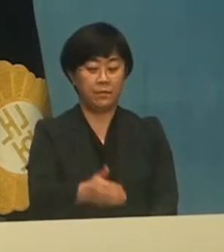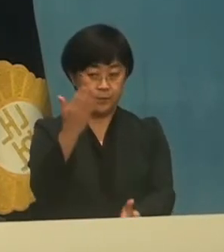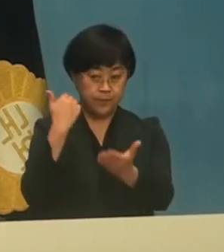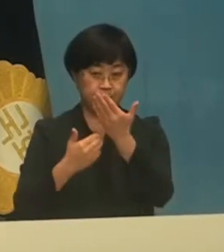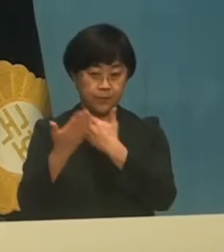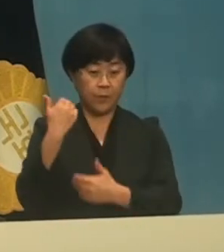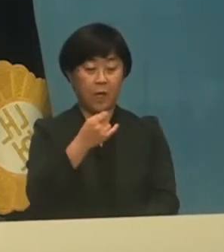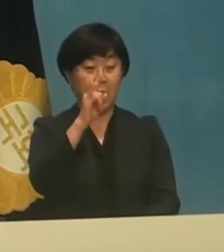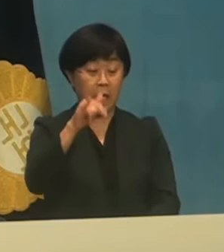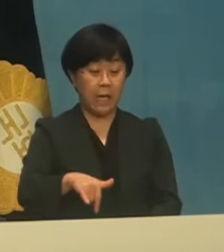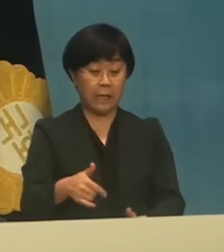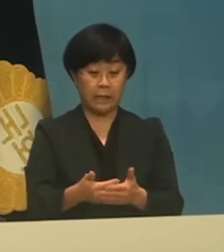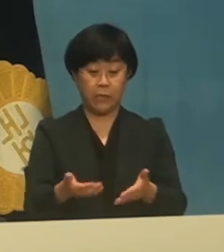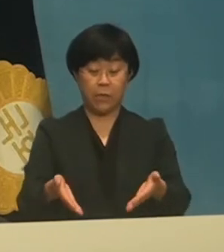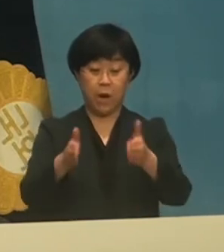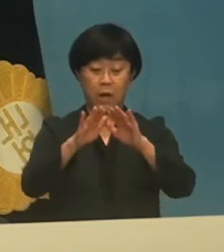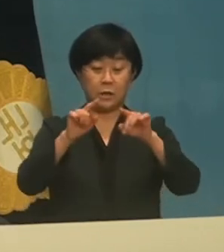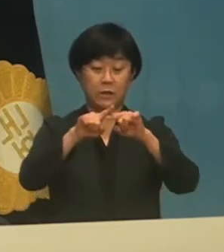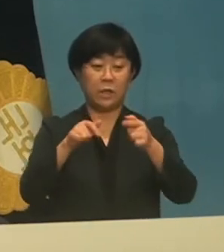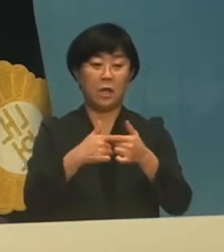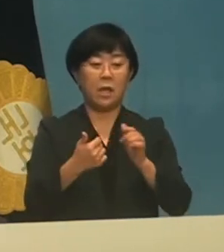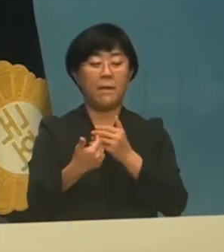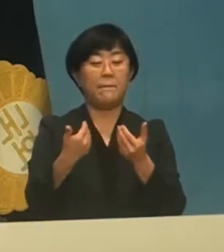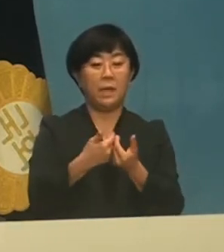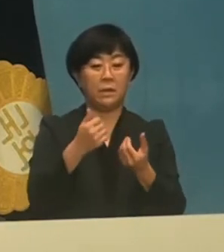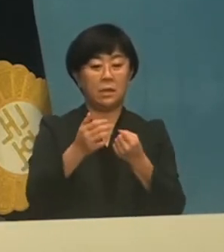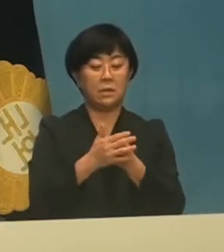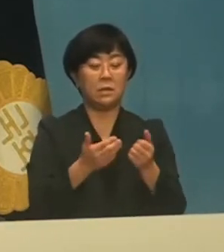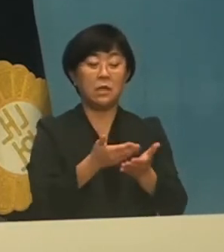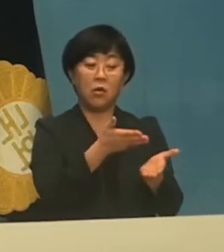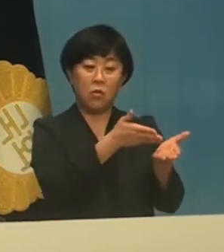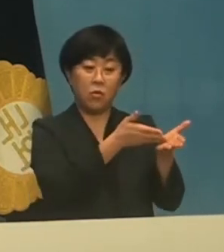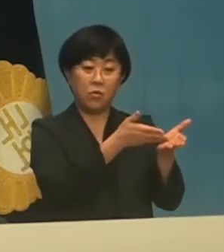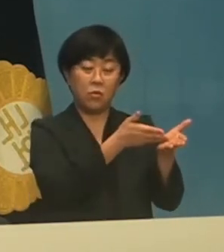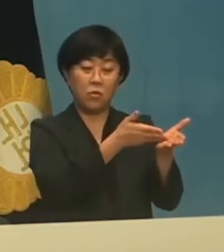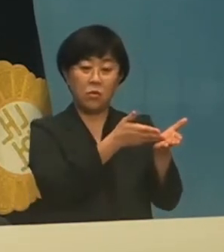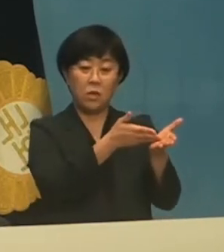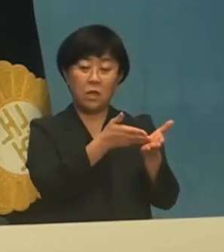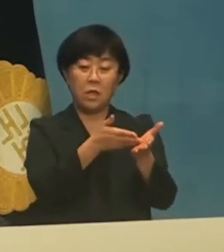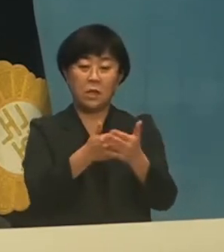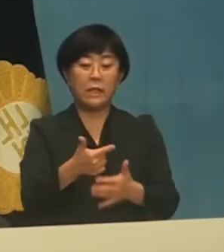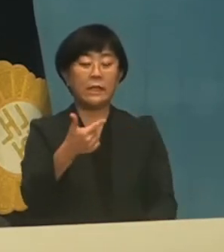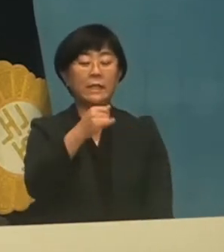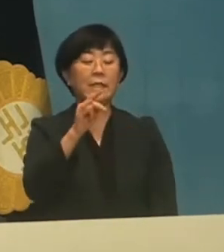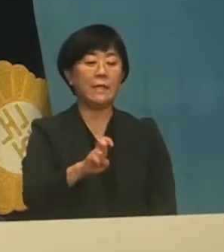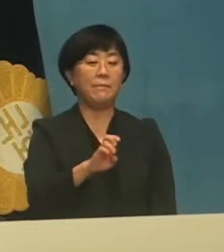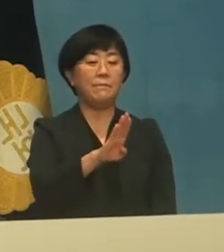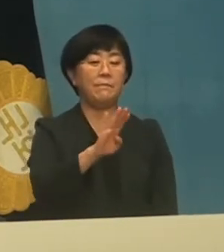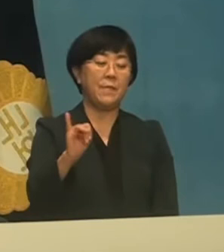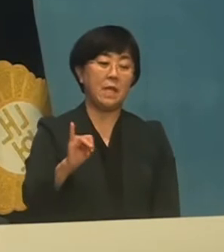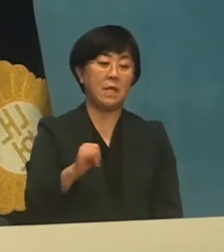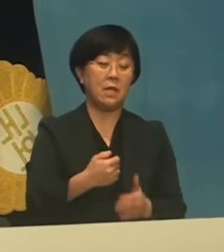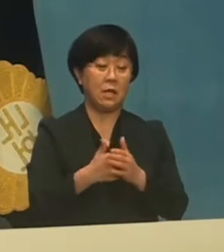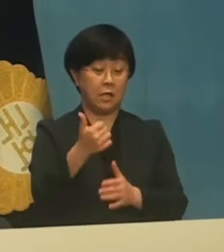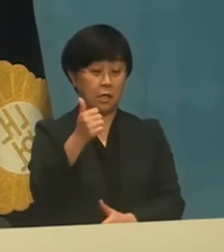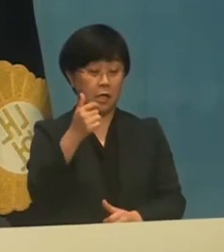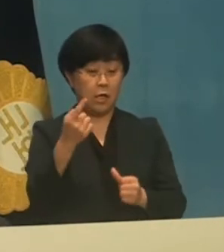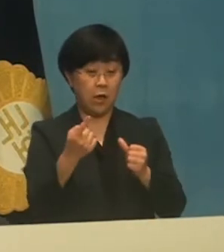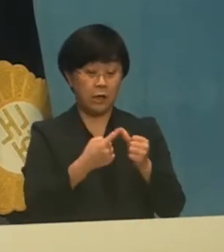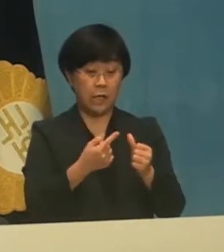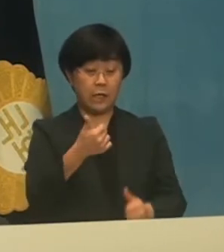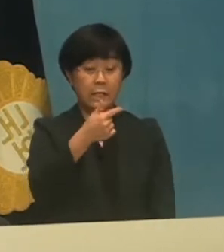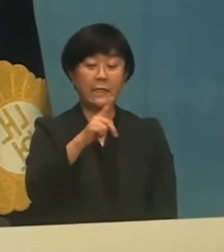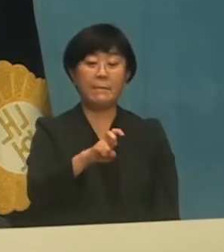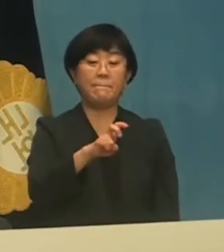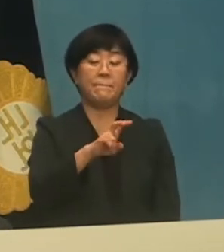과거에 핵폐기란 건설을 지역 주민들이 결사장황했을 때 언론들이 이것을 님비 현상이라고 비난했습니다.